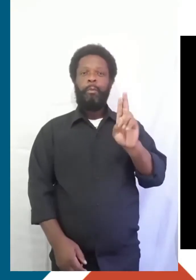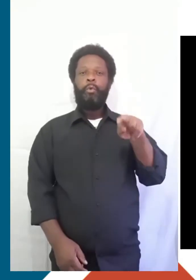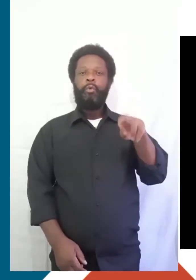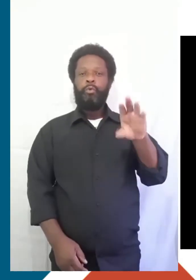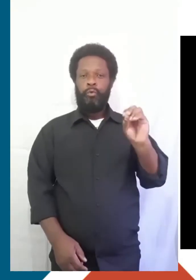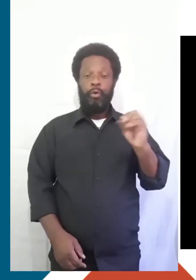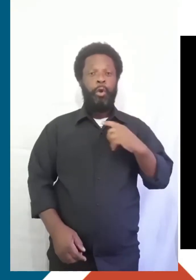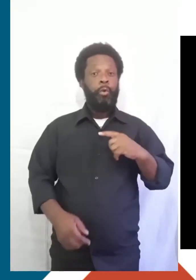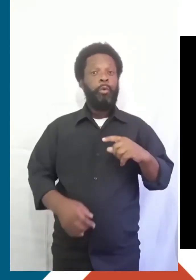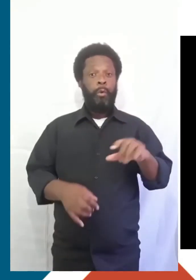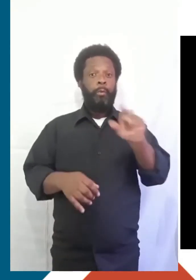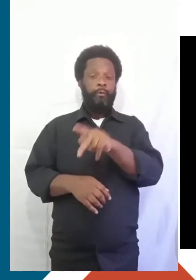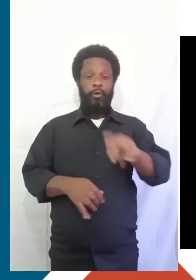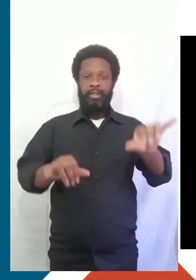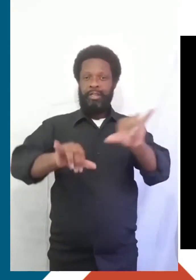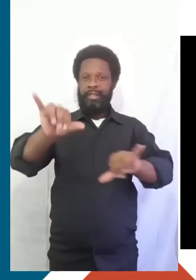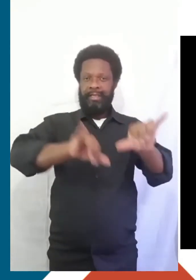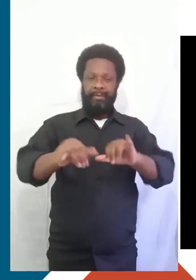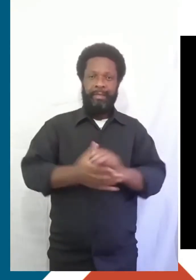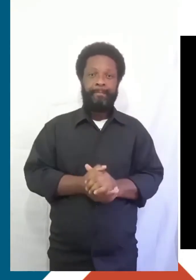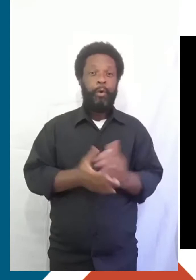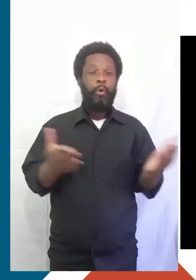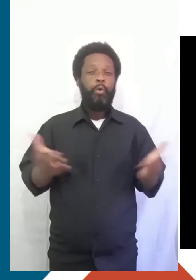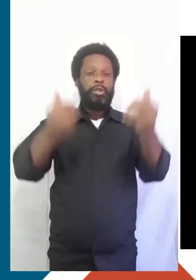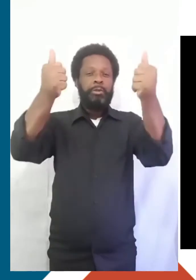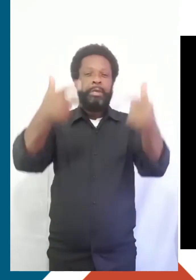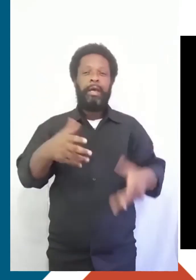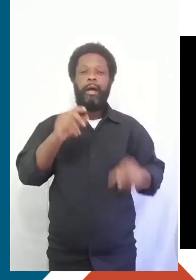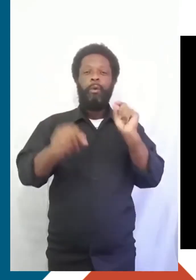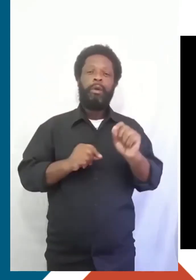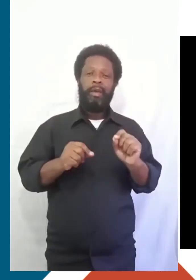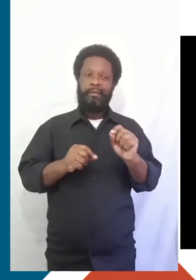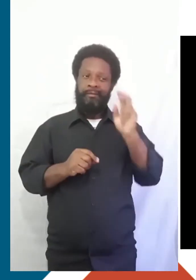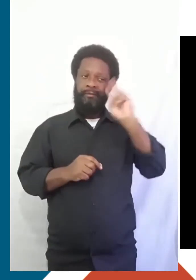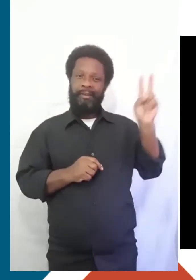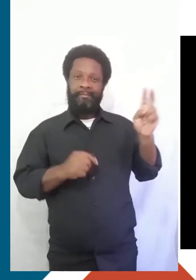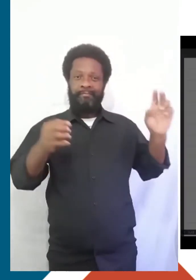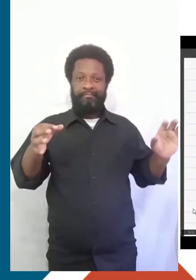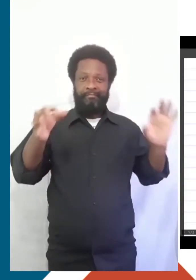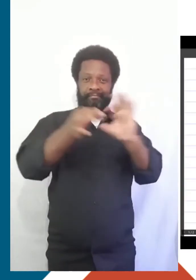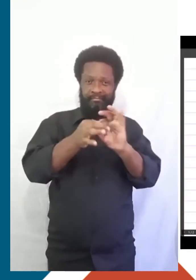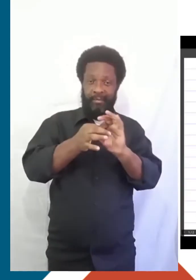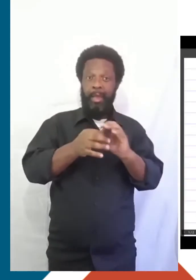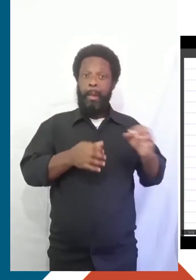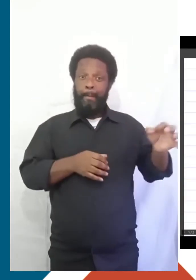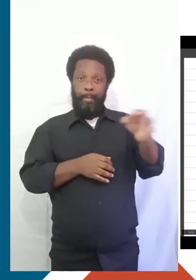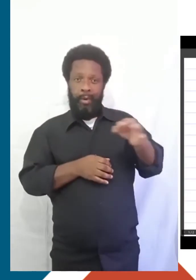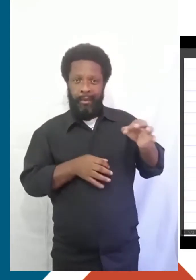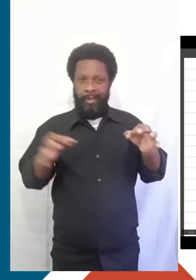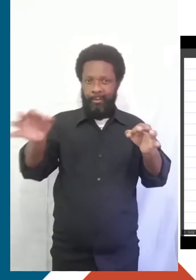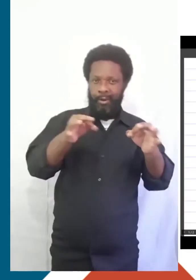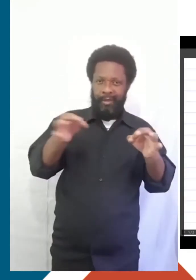Olá, meu nome é Bruno Bittar e eu sou mediador de Química do Polo Rocinha. Hoje eu vou falar aqui com vocês sobre